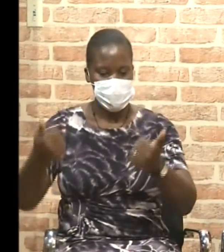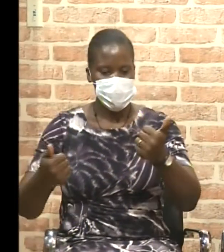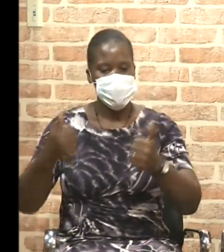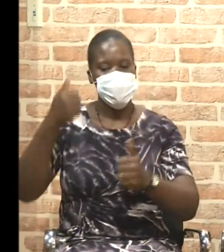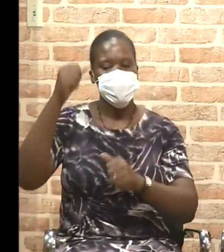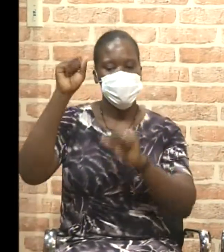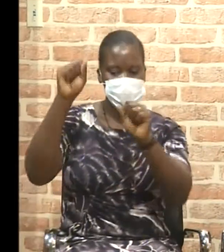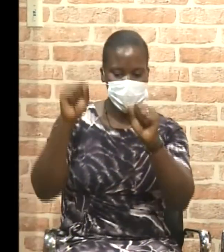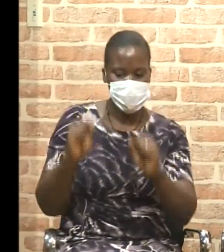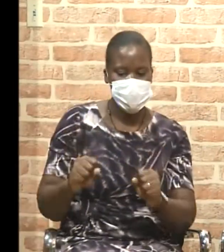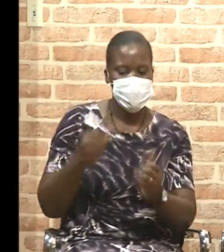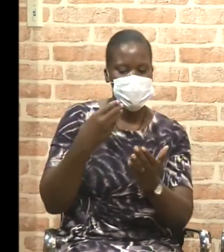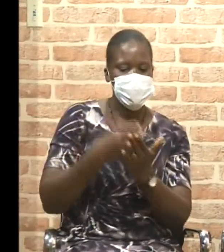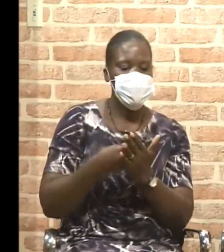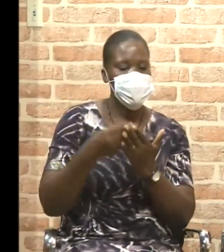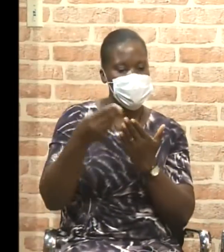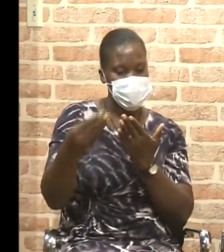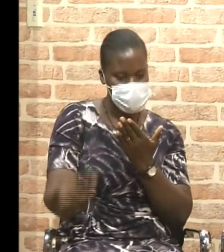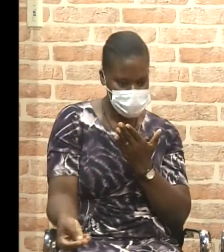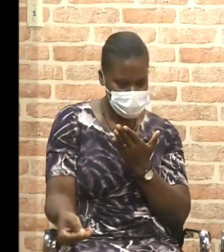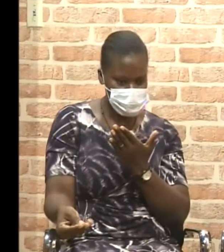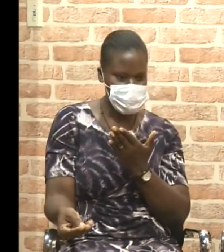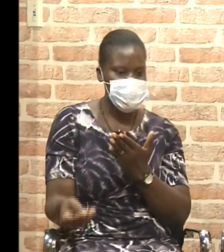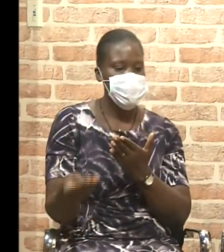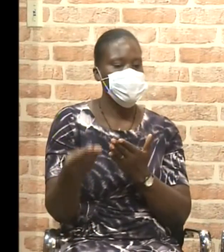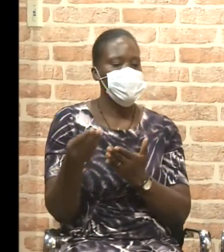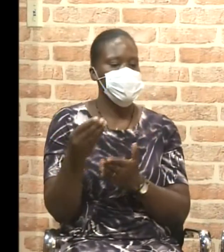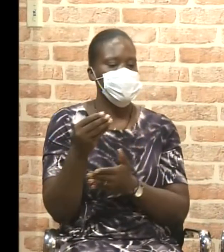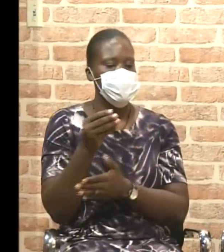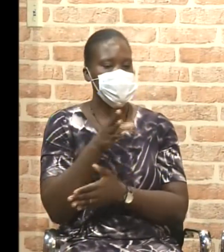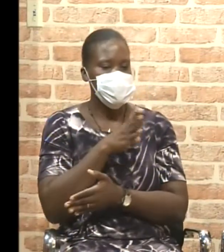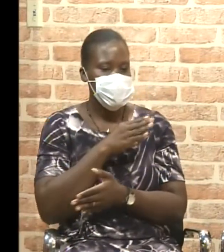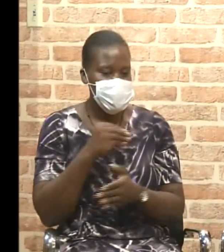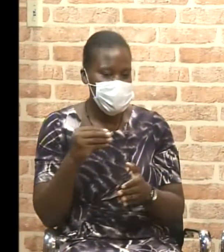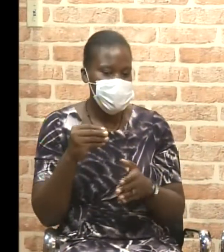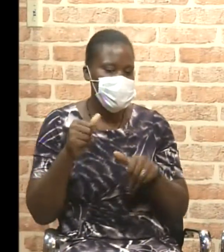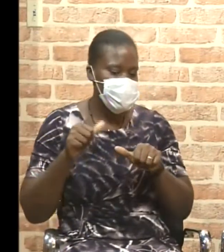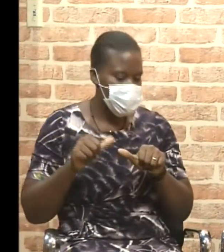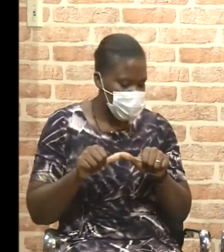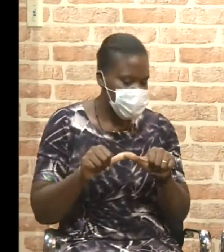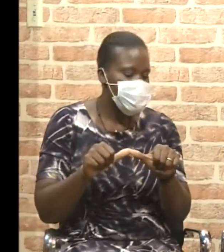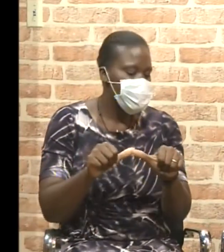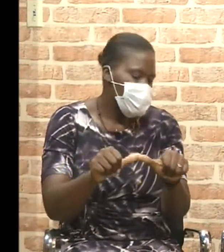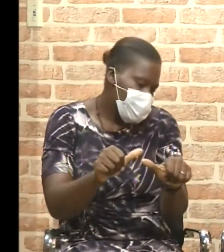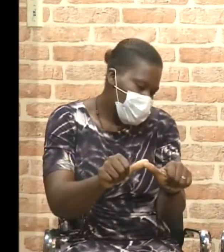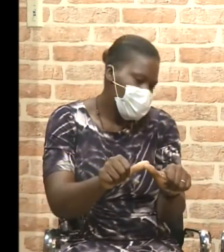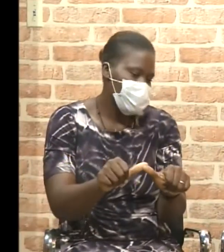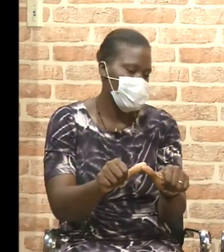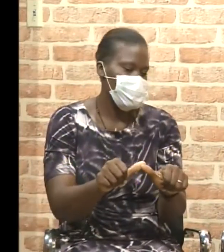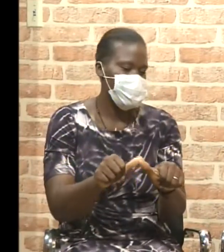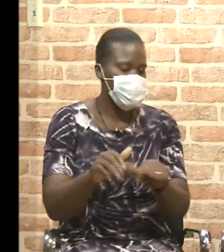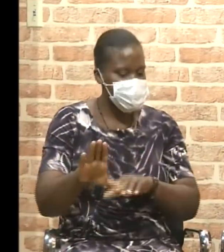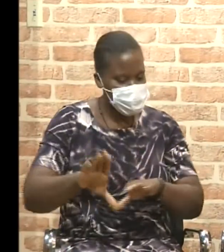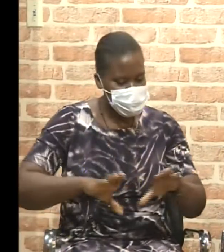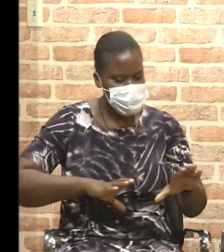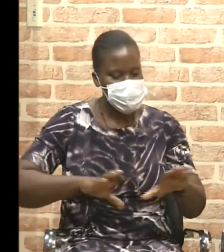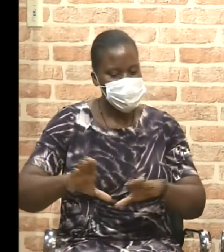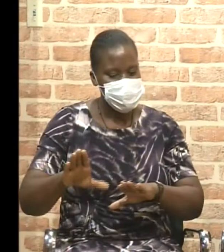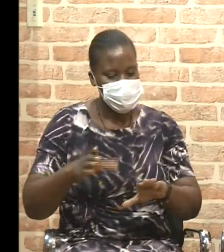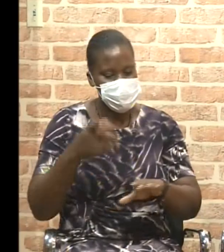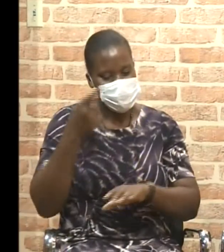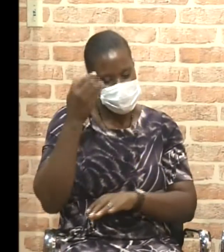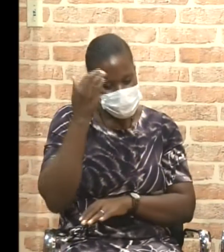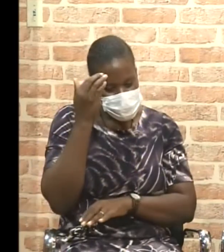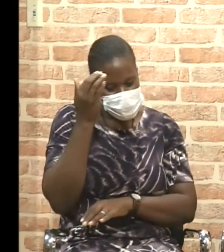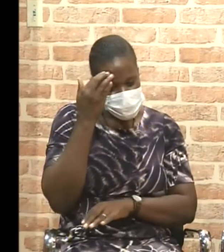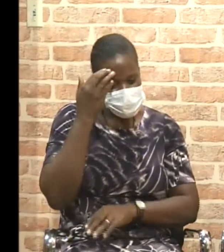une partie dans sa carrière, nous faisons. Et nous avons continué justement à faire li parce que nous